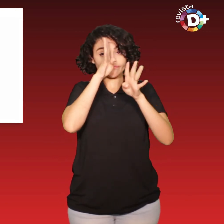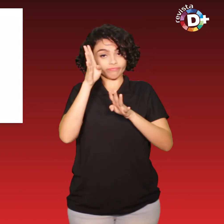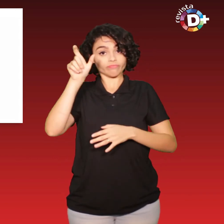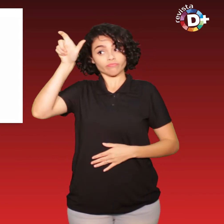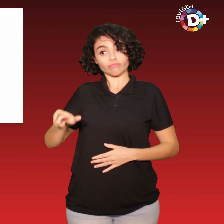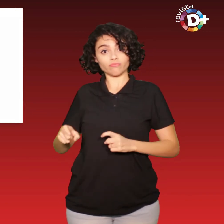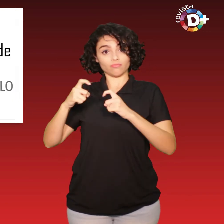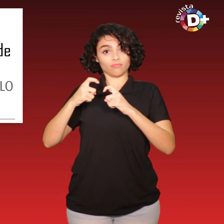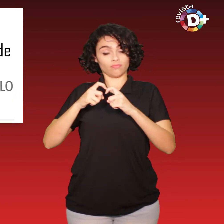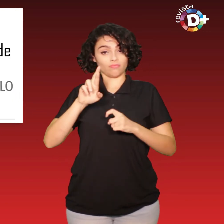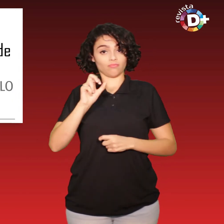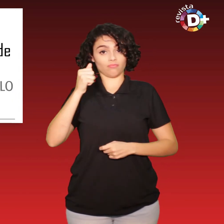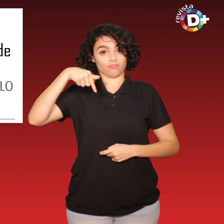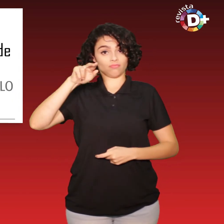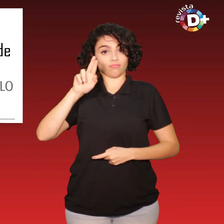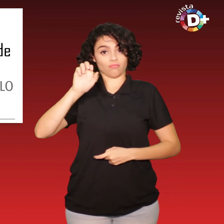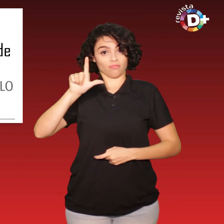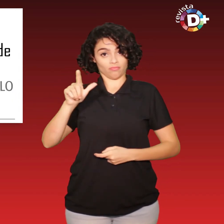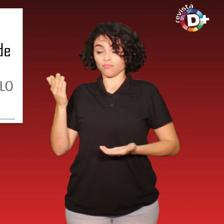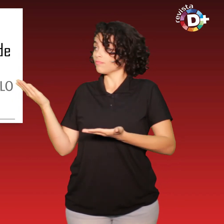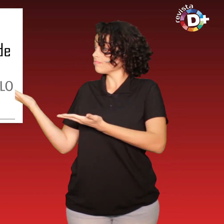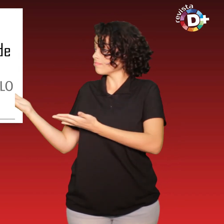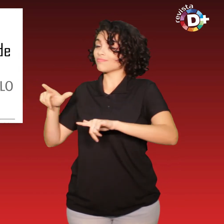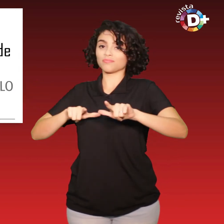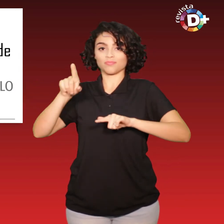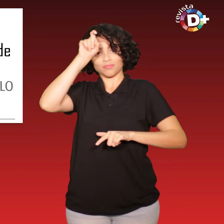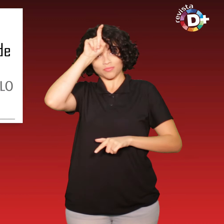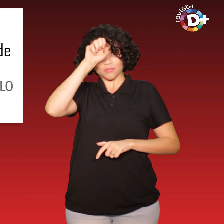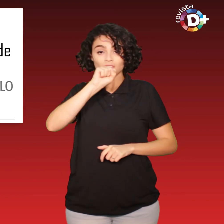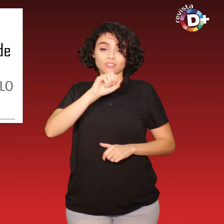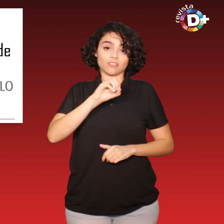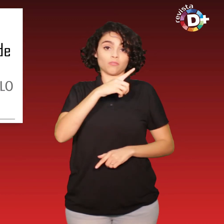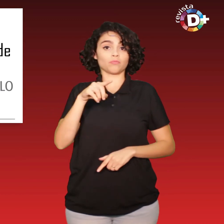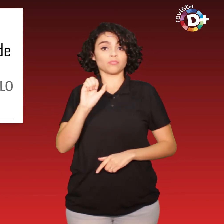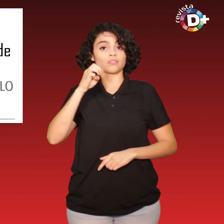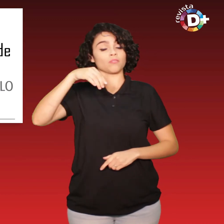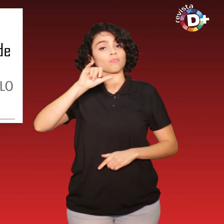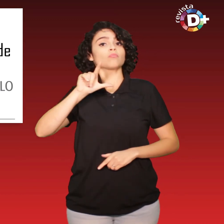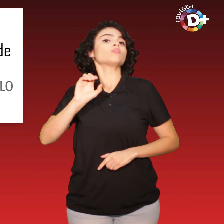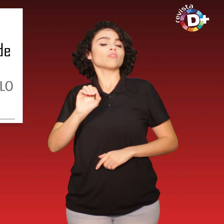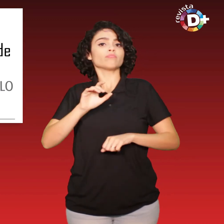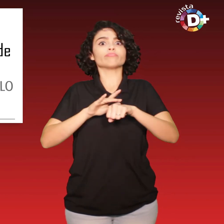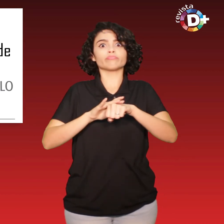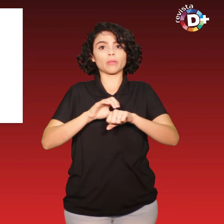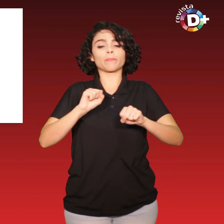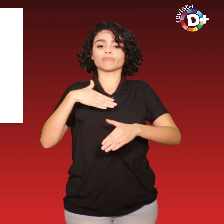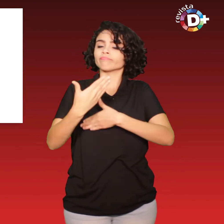endocrinologista da Rede de Hospitais São Camilo de São Paulo, as consequências da doença podem ser devastadoras.